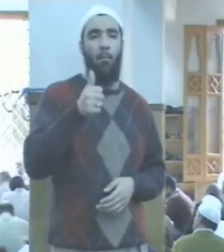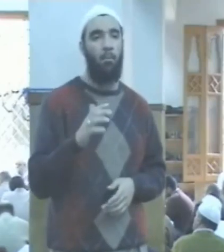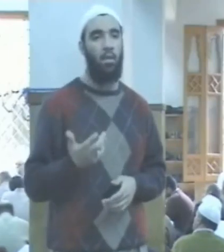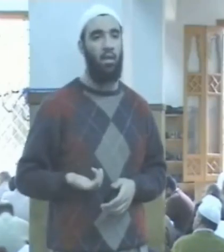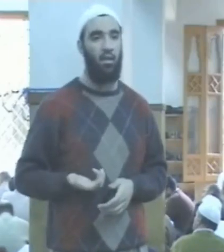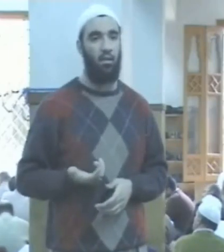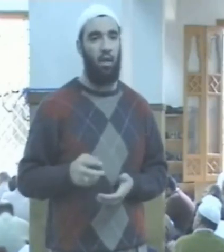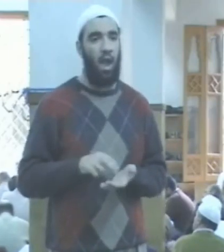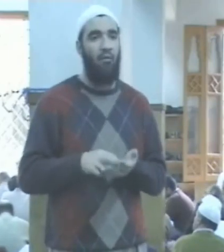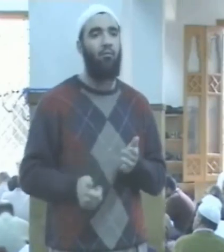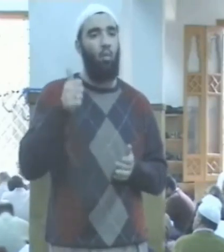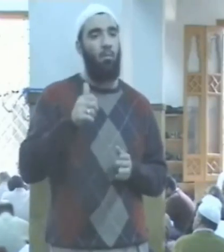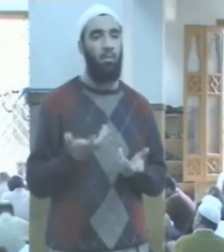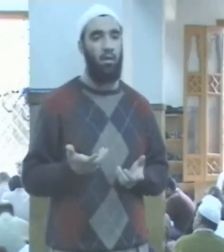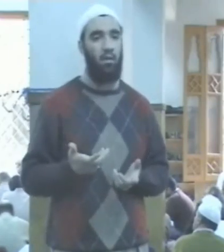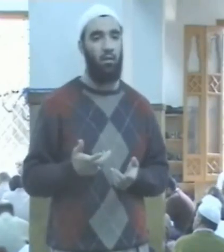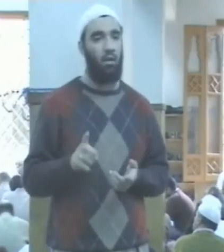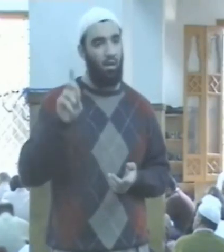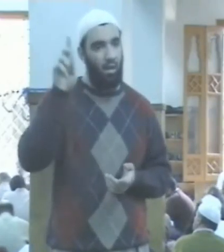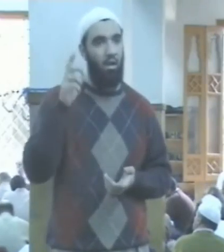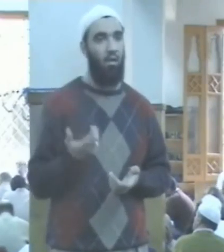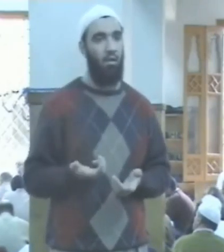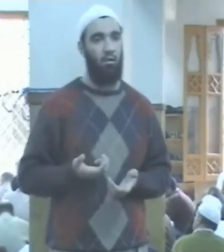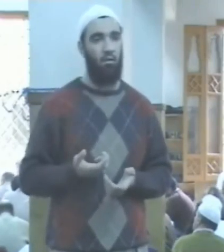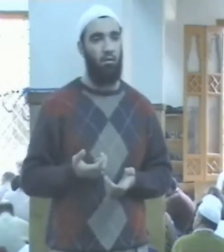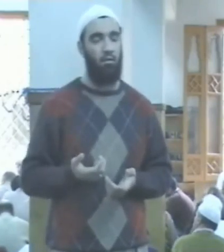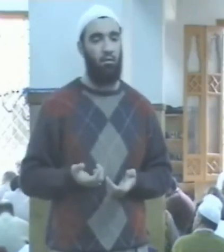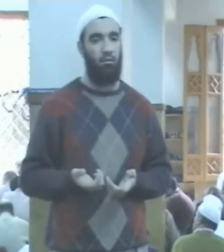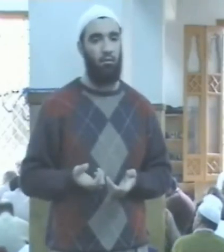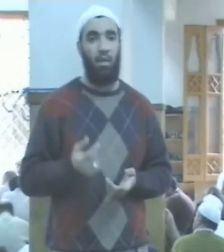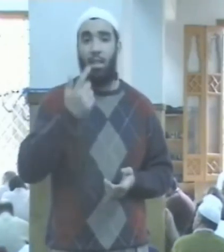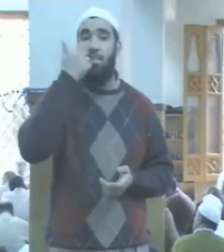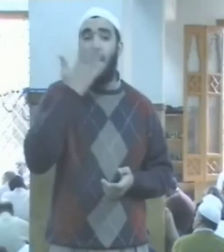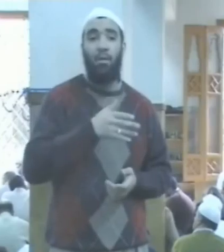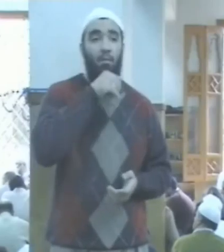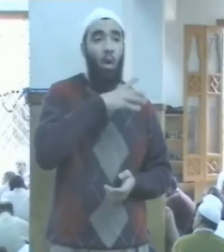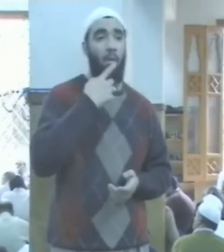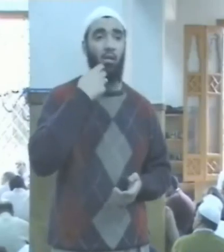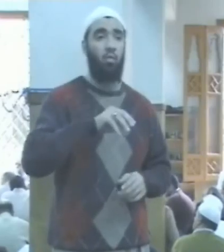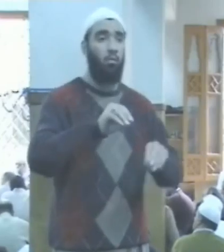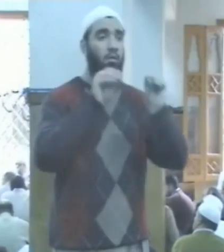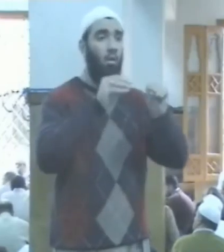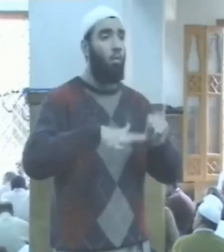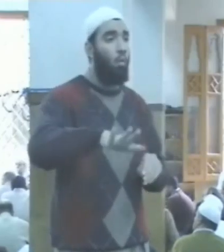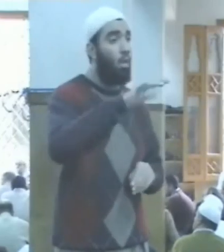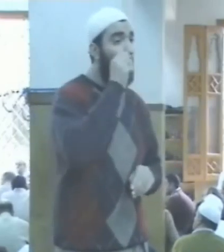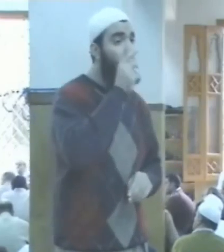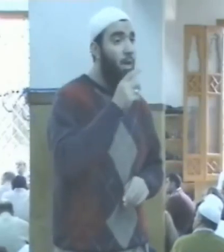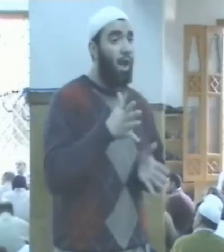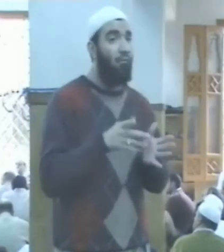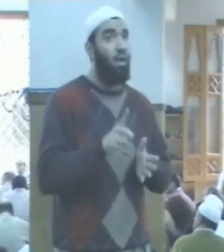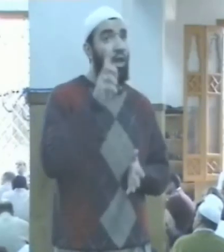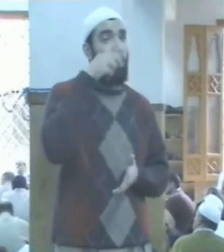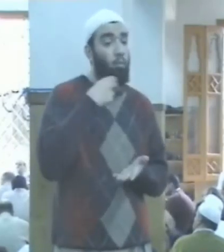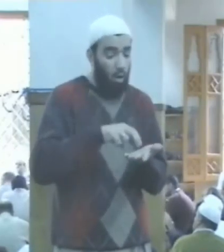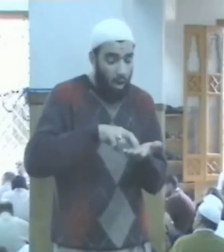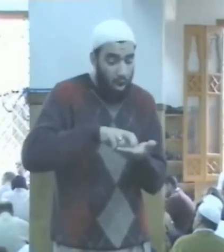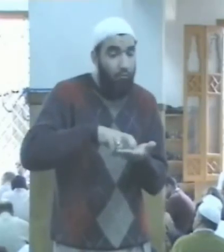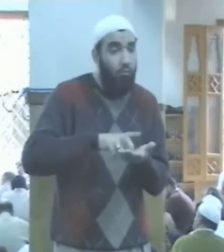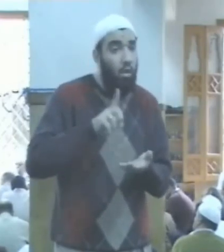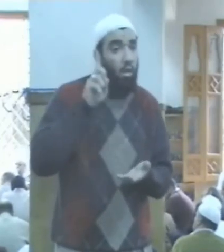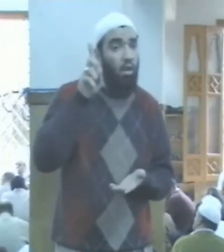هذا ما تحدث به القرآن إلى نبي الأمة، ونحن نوجه هذا إلى كل فرد